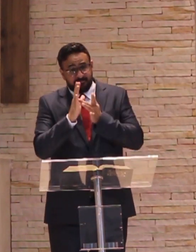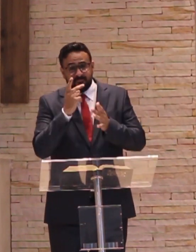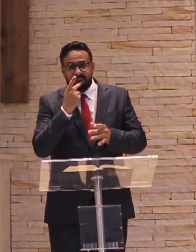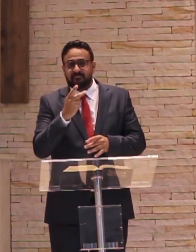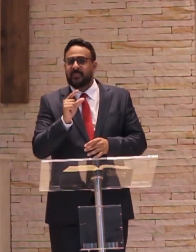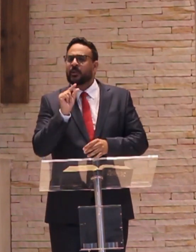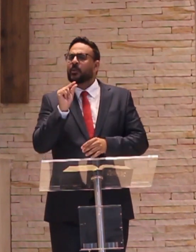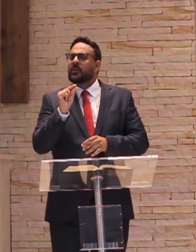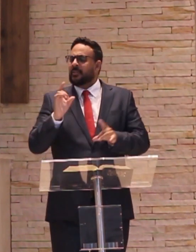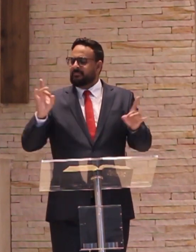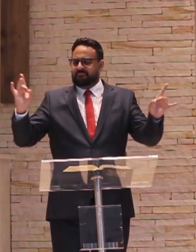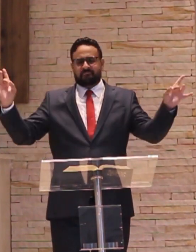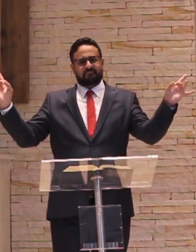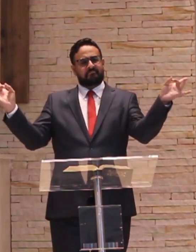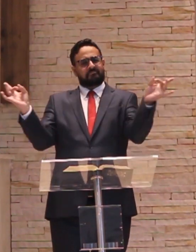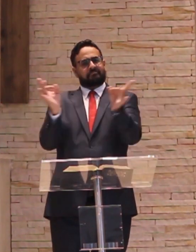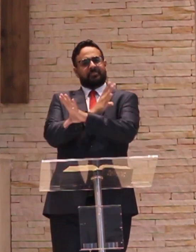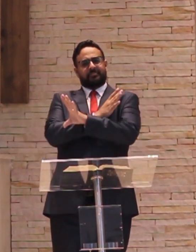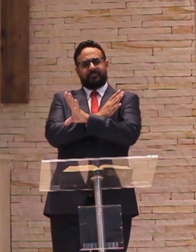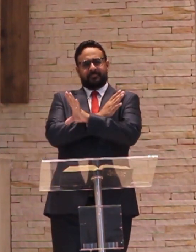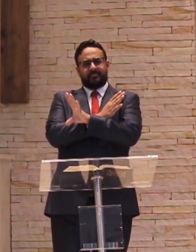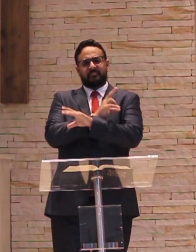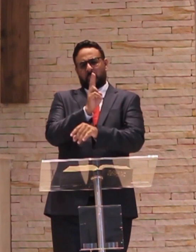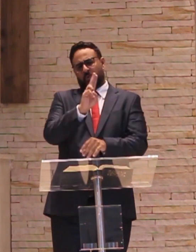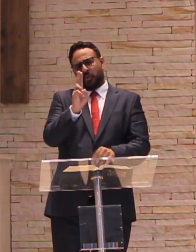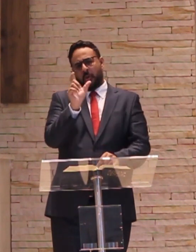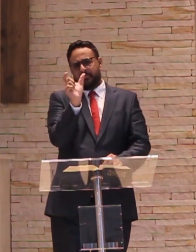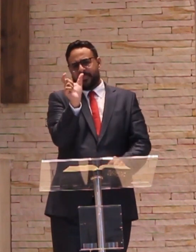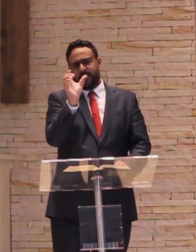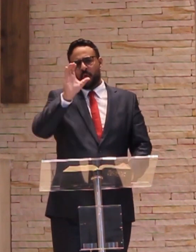Está consumado. A palavra